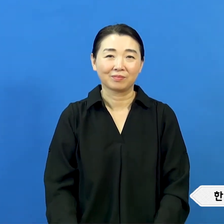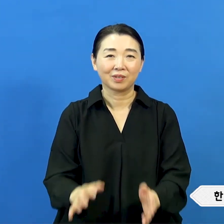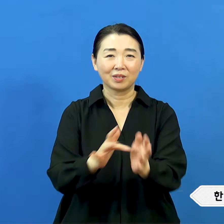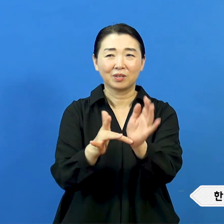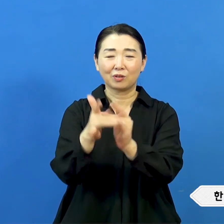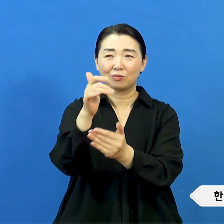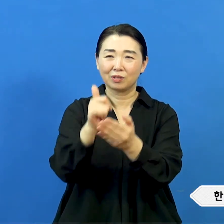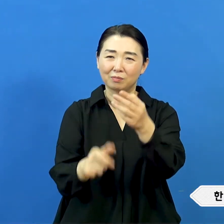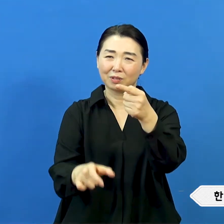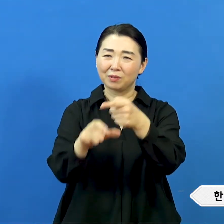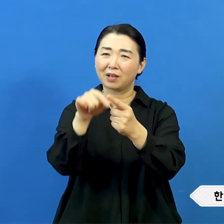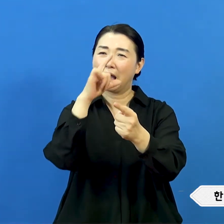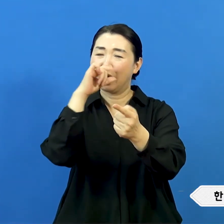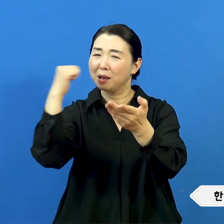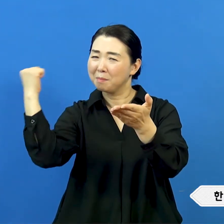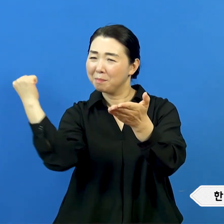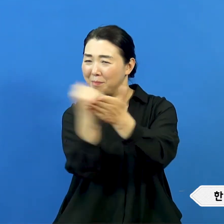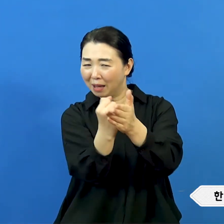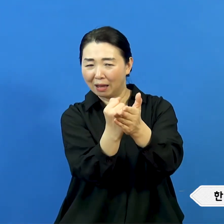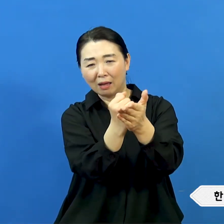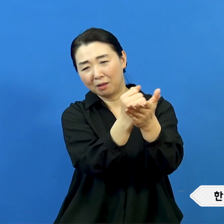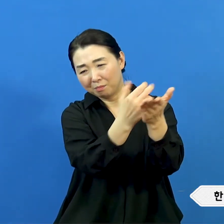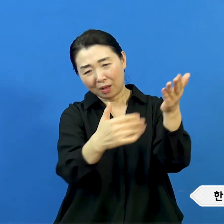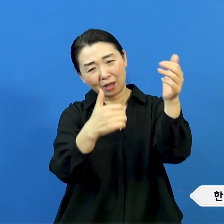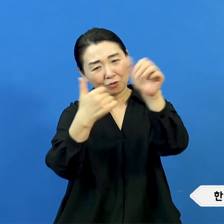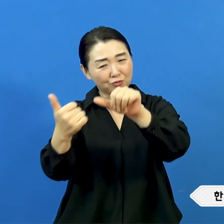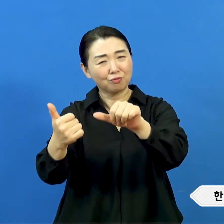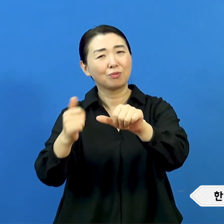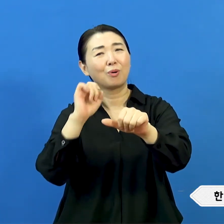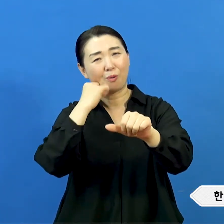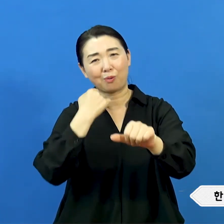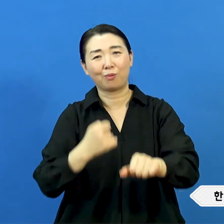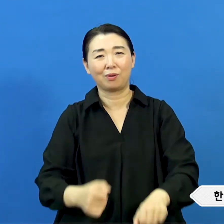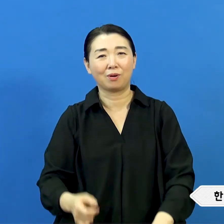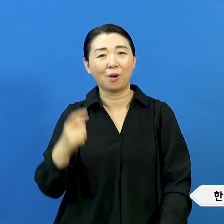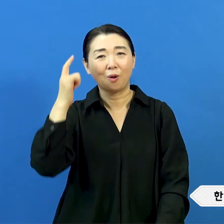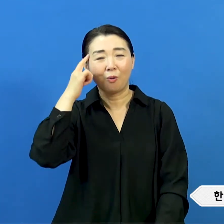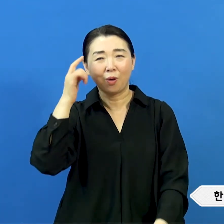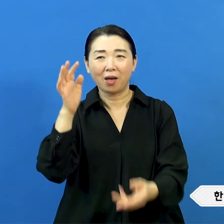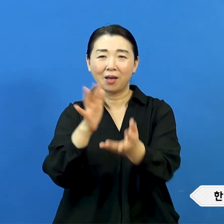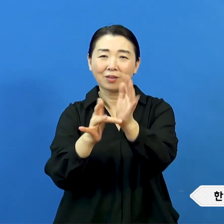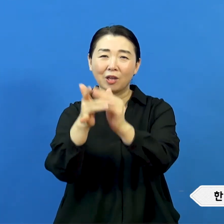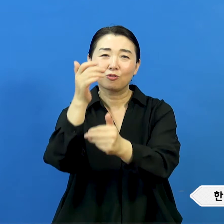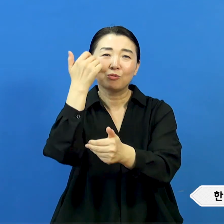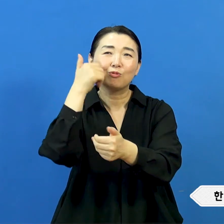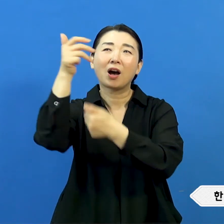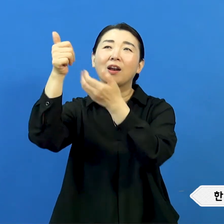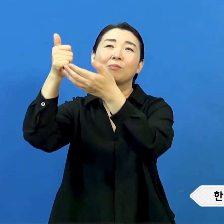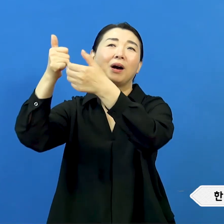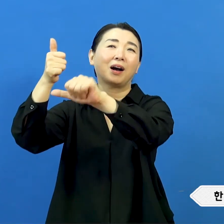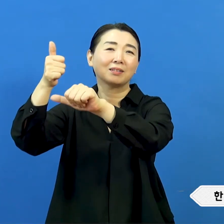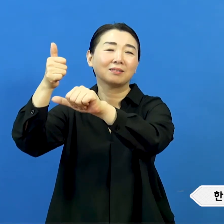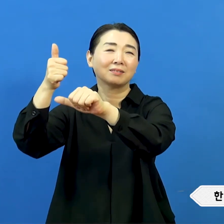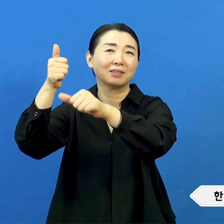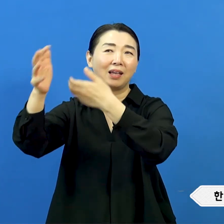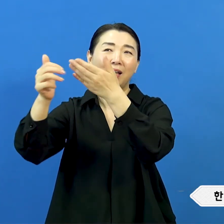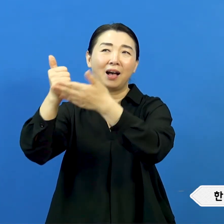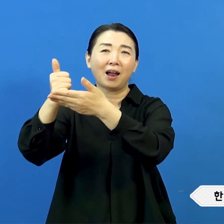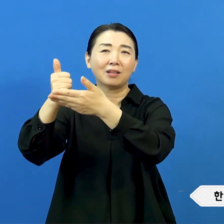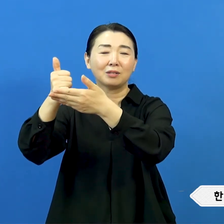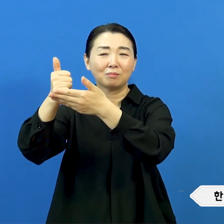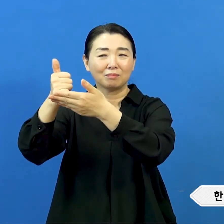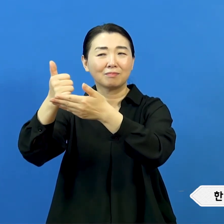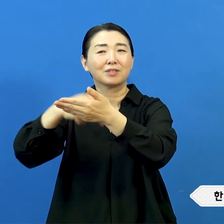예수님을 십자가에서 피 흘려 돌아가게 하시는 것이 훨씬 더 어렵지요. 예수님은 하나님의 아들이시요 하나님